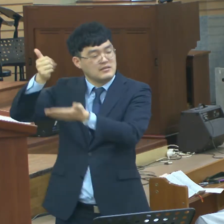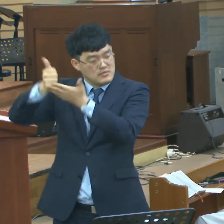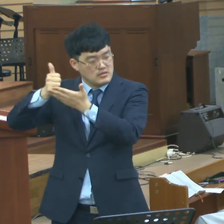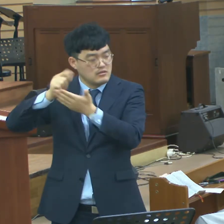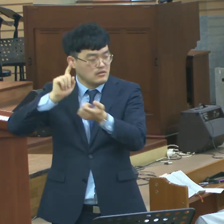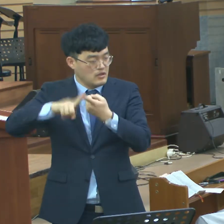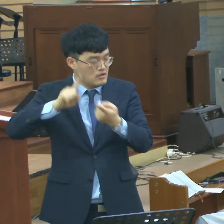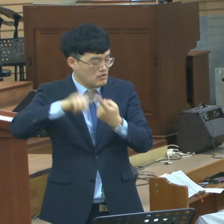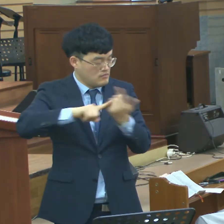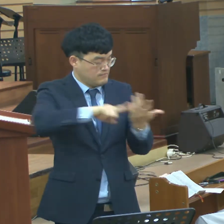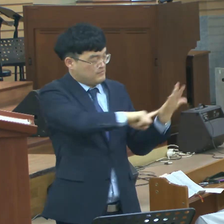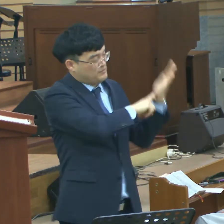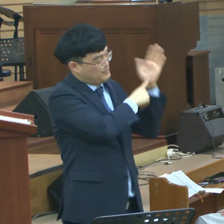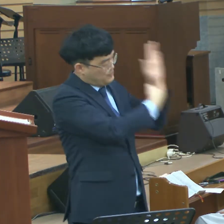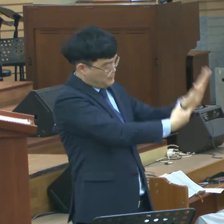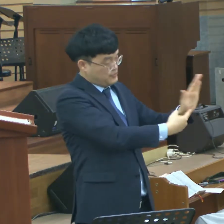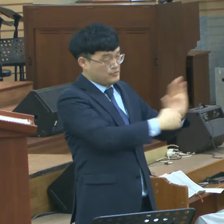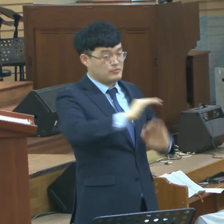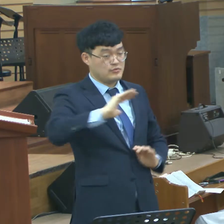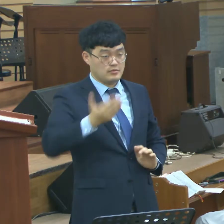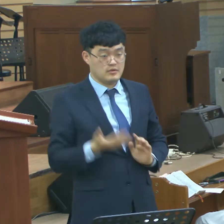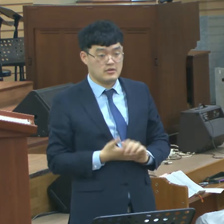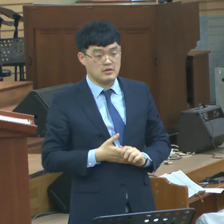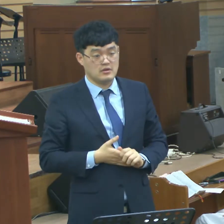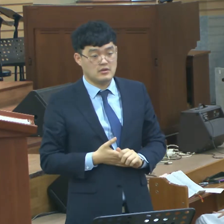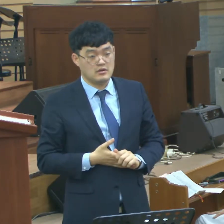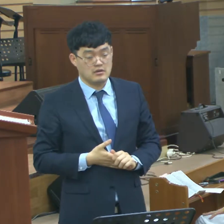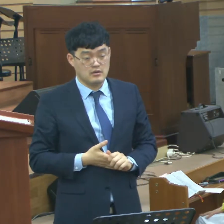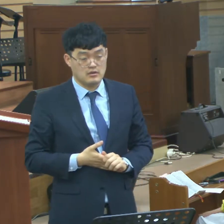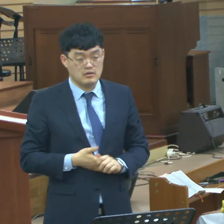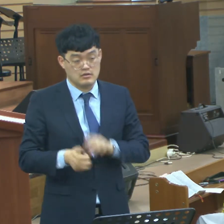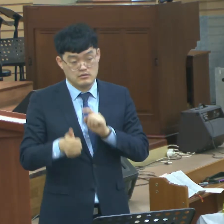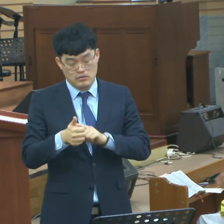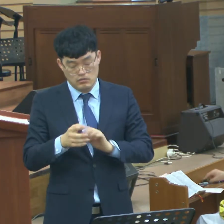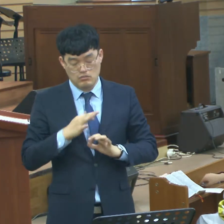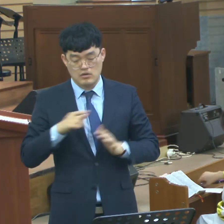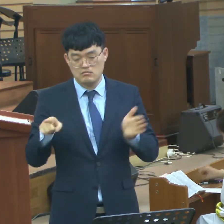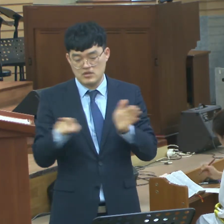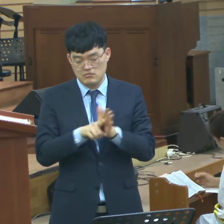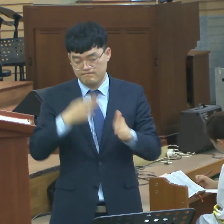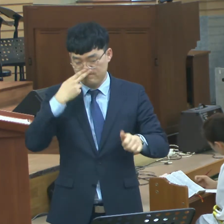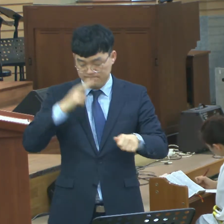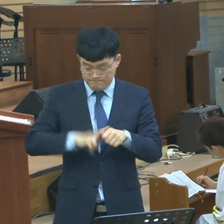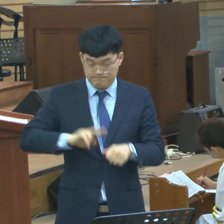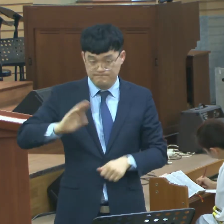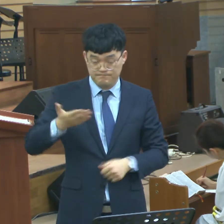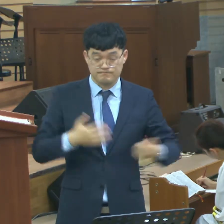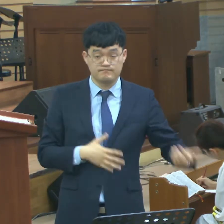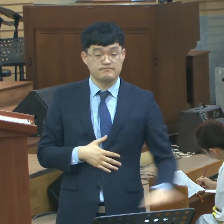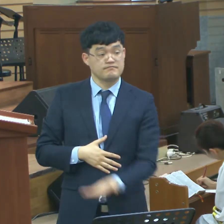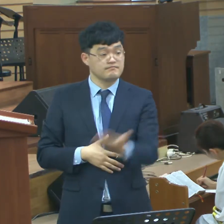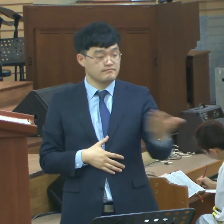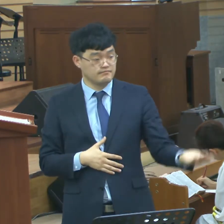것이죠. 그래서 그는 놀라운 믿음의 도전을 했던 것입니다. 성도 여러분,